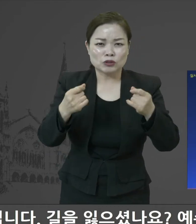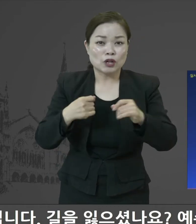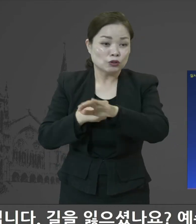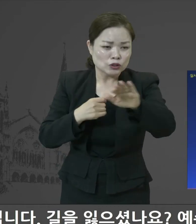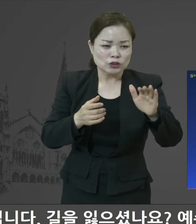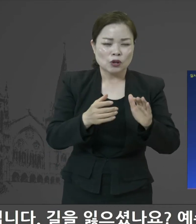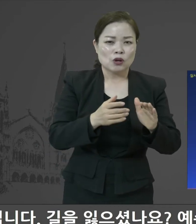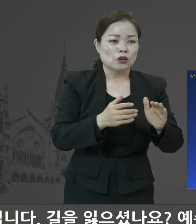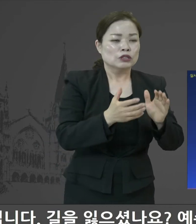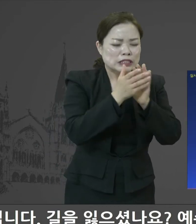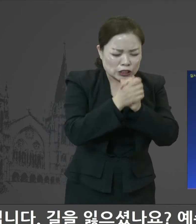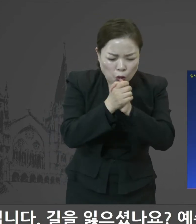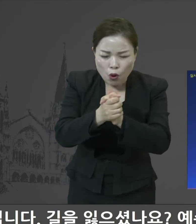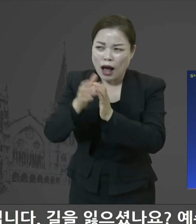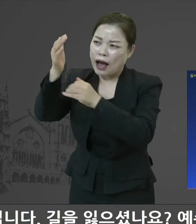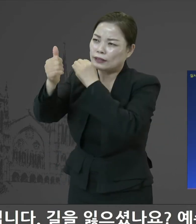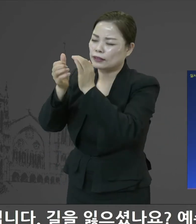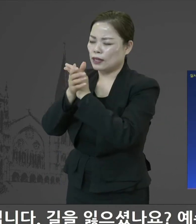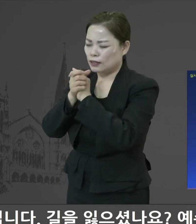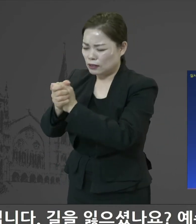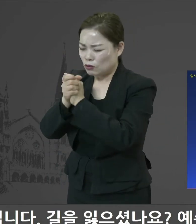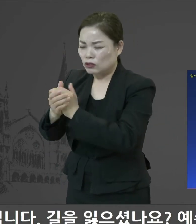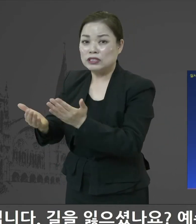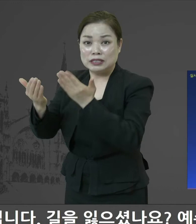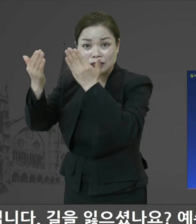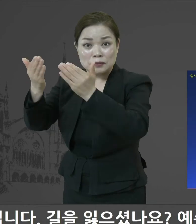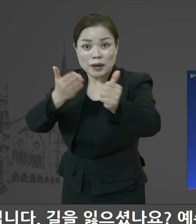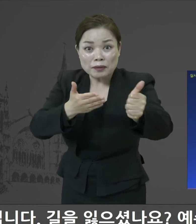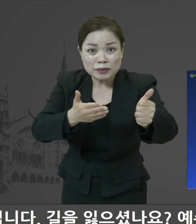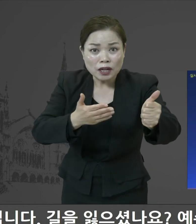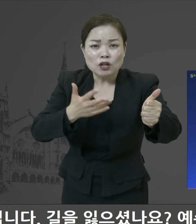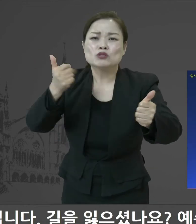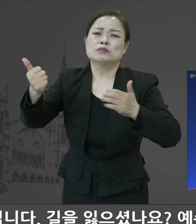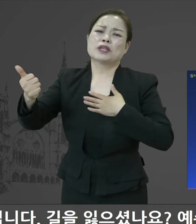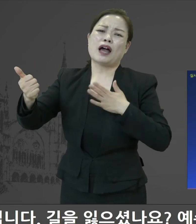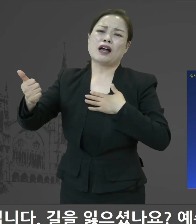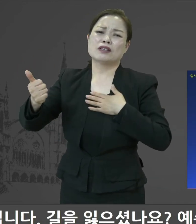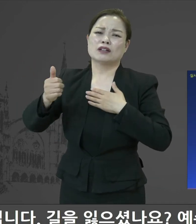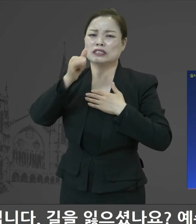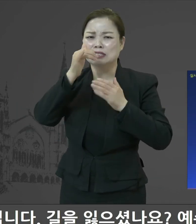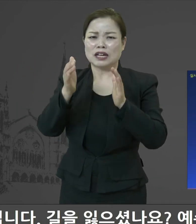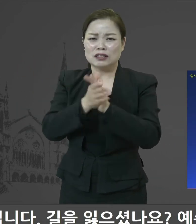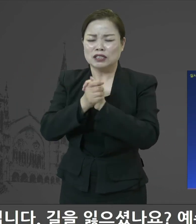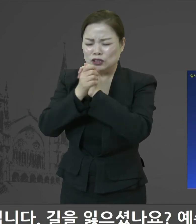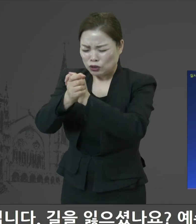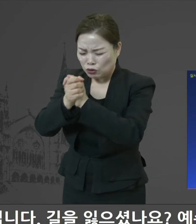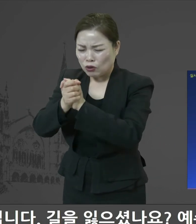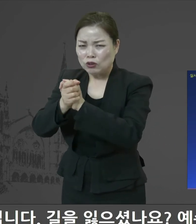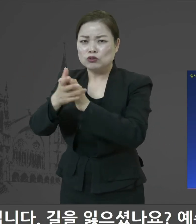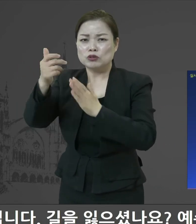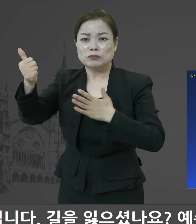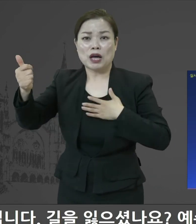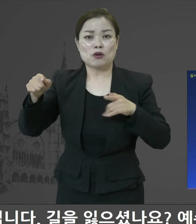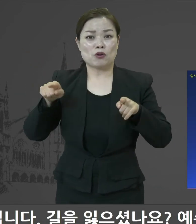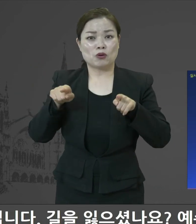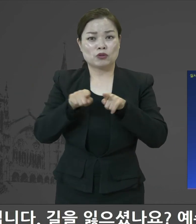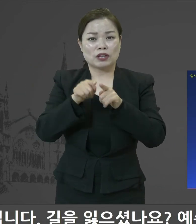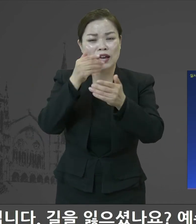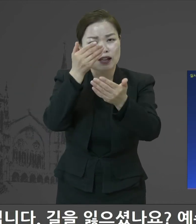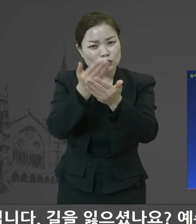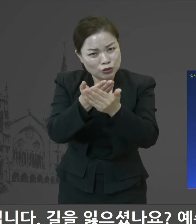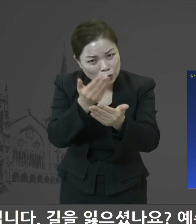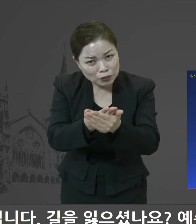돼요. 기도하시면 돼요. 기도로 신음을 통하여 주님 앞에, 주님, 제가 여기 있습니다. 주님, 제 손을 잡아 주십시오. 주님, 저와 동행하여